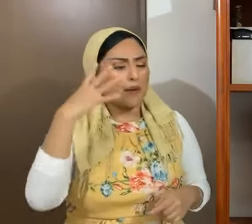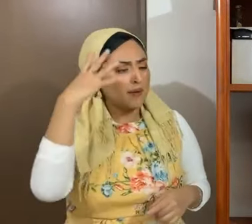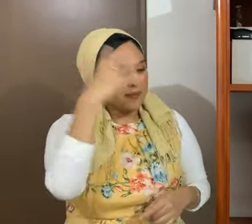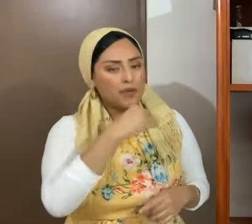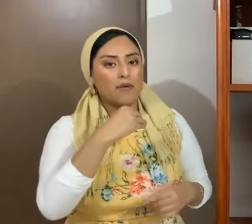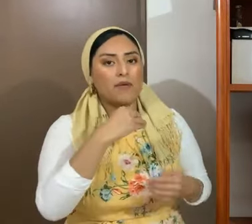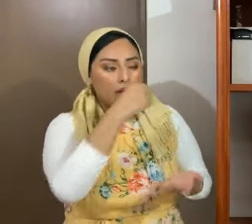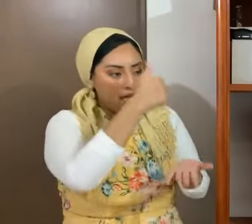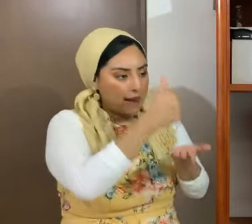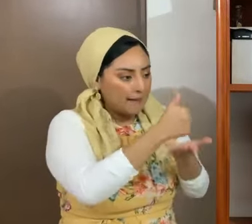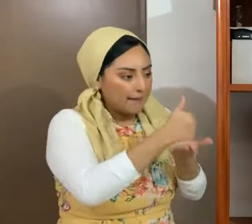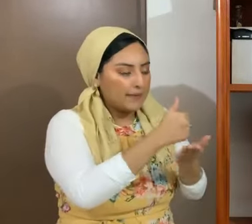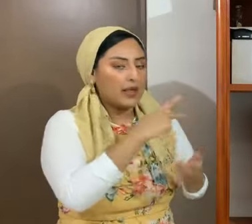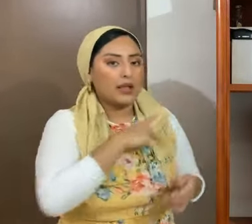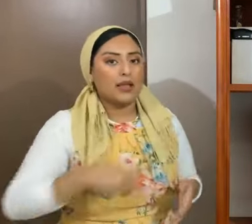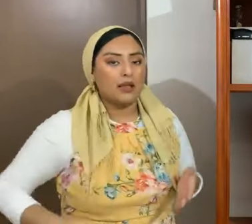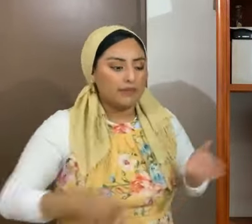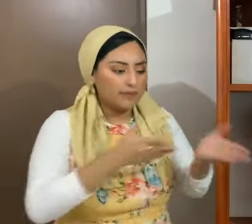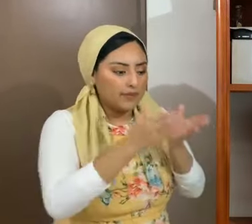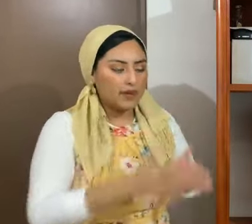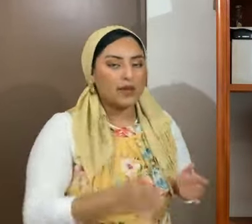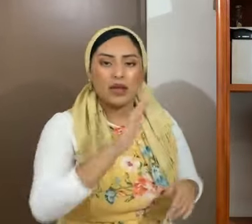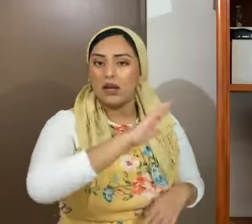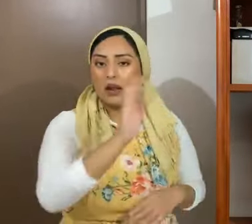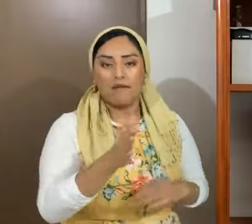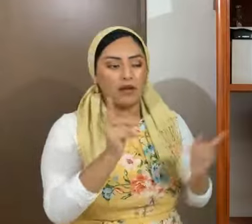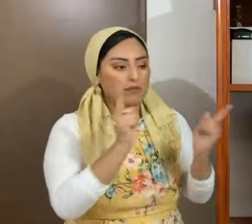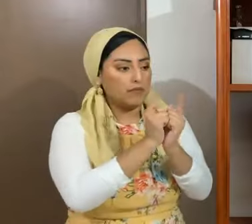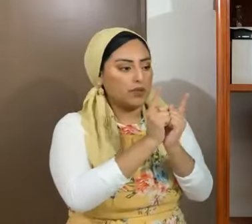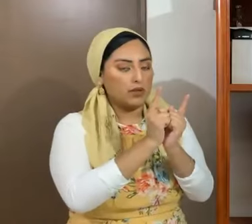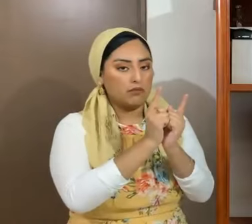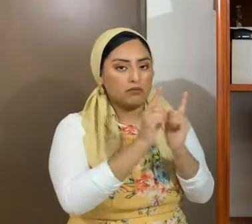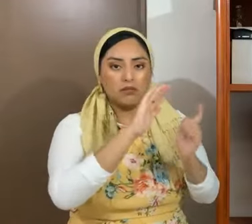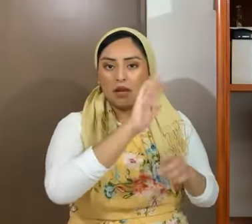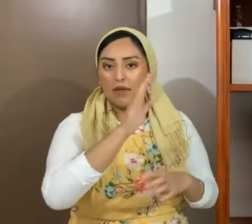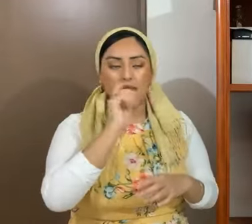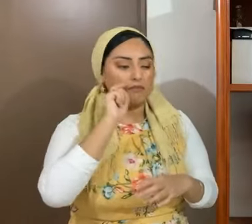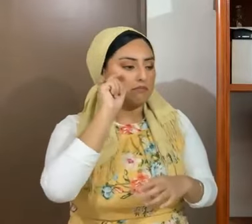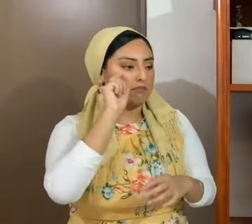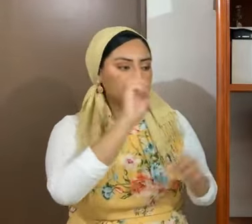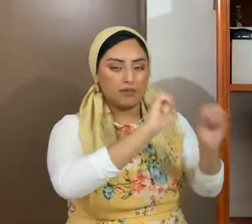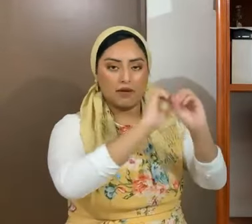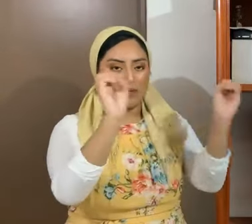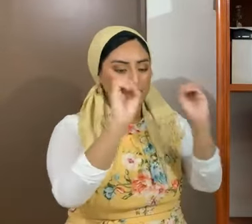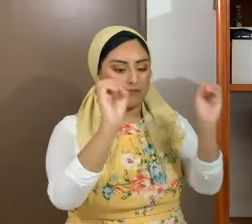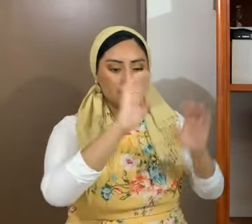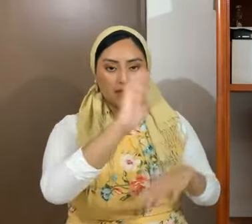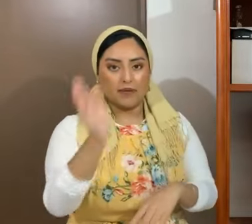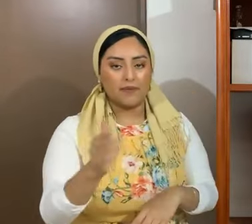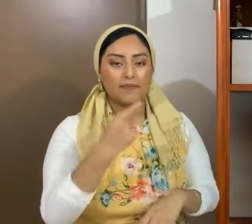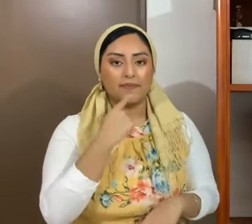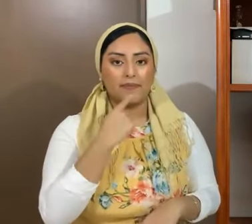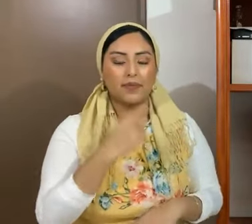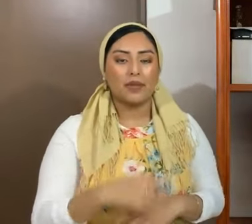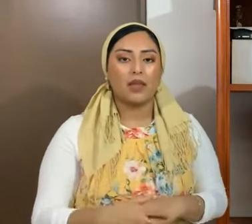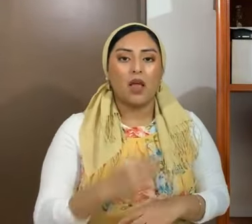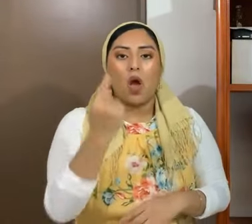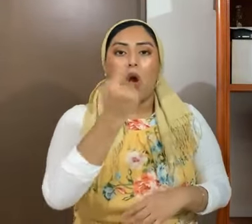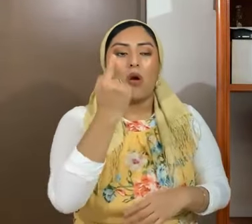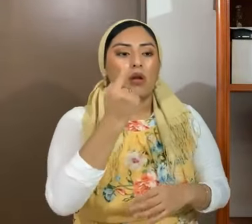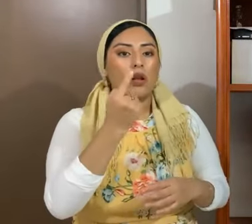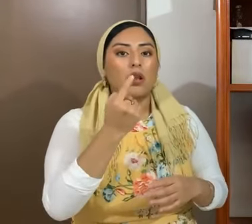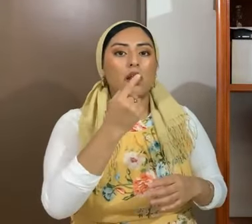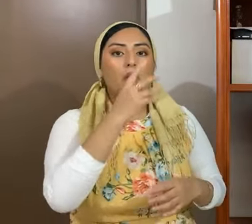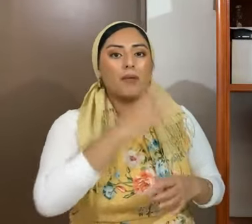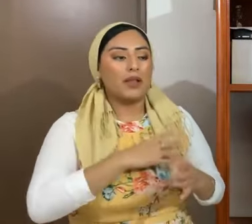ella abrigaba al rey y le servía, pero el rey nunca la conoció. ¿A qué se refiere? A que nunca tuvo relaciones con ella, simplemente